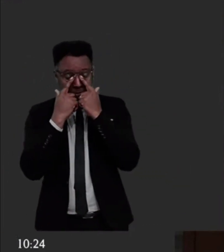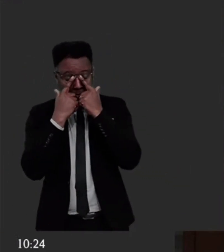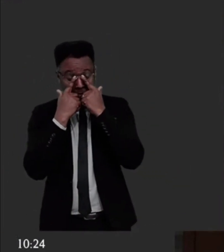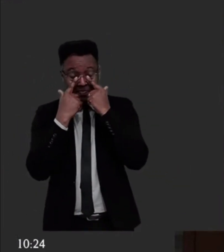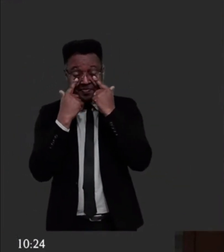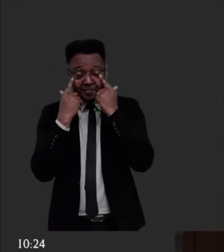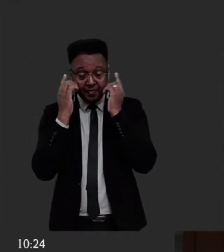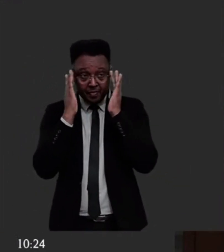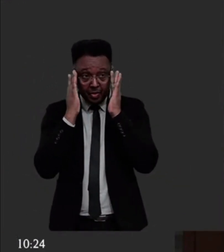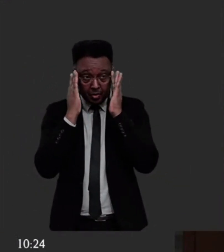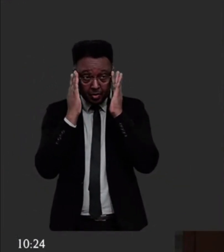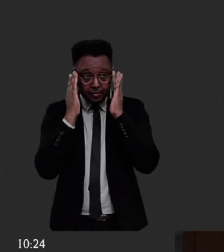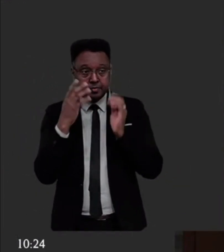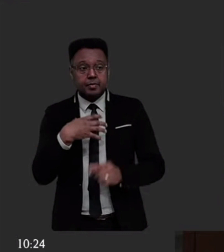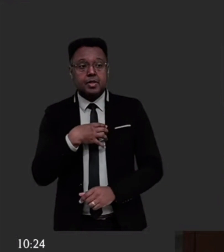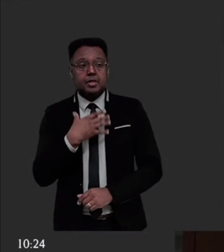Chamemos um hino.